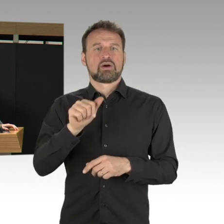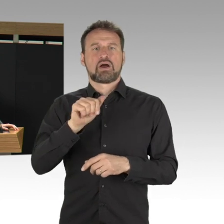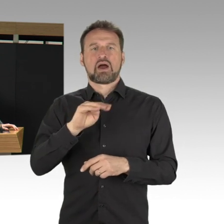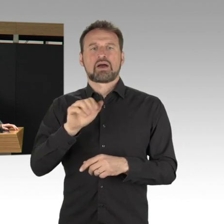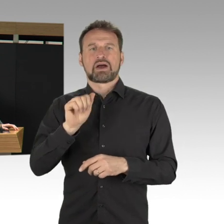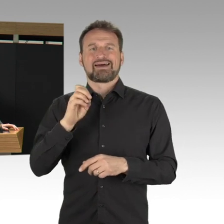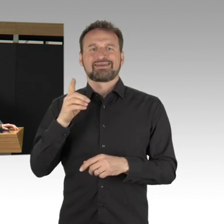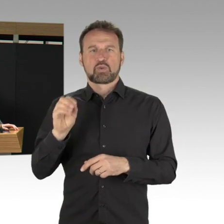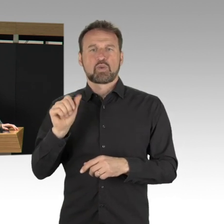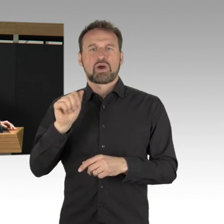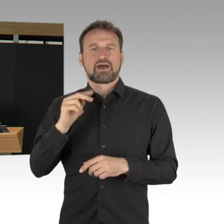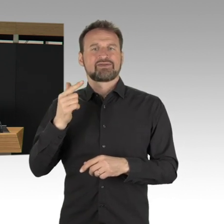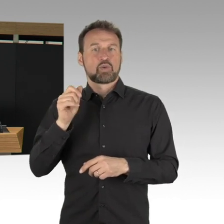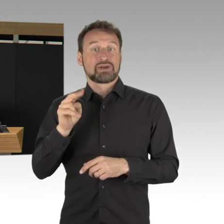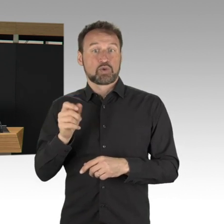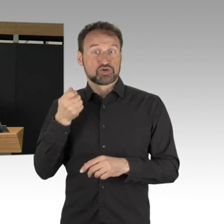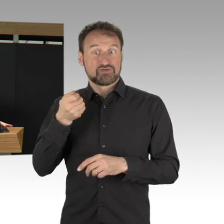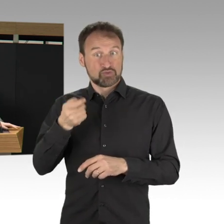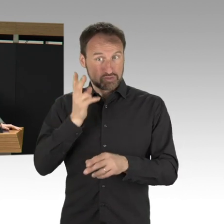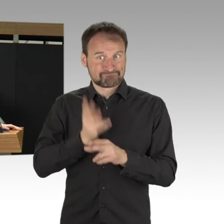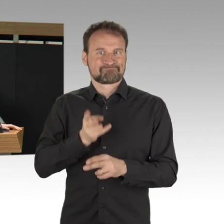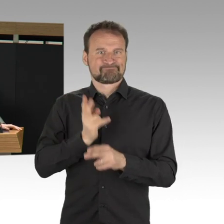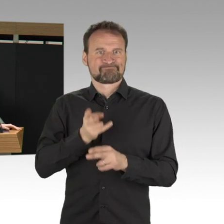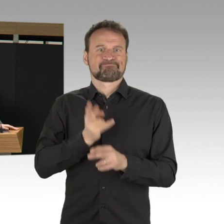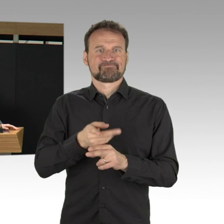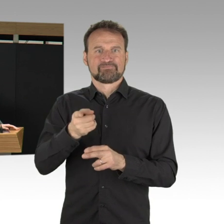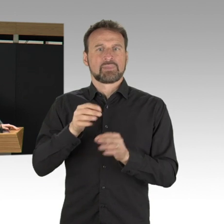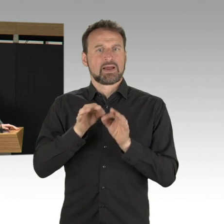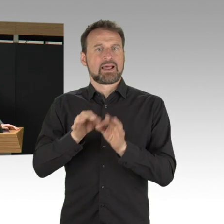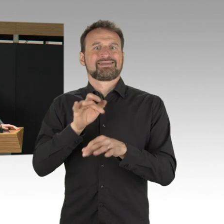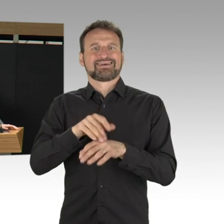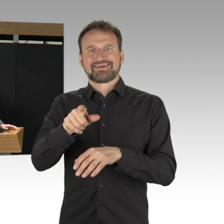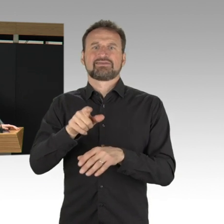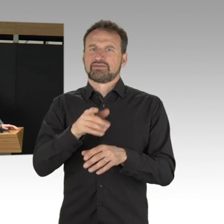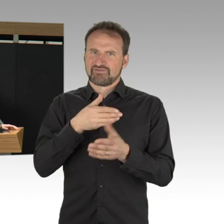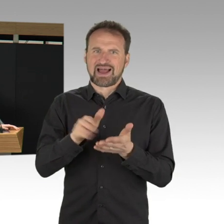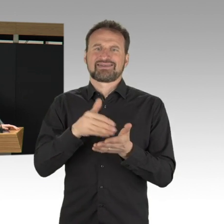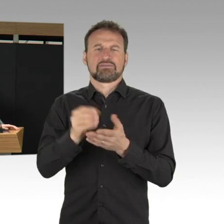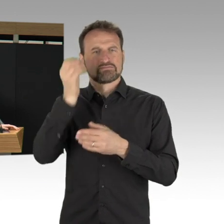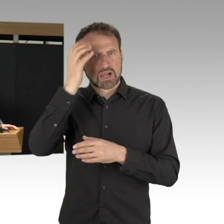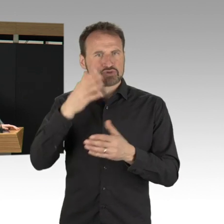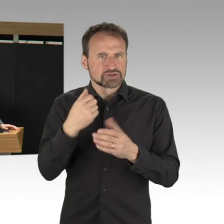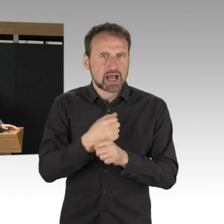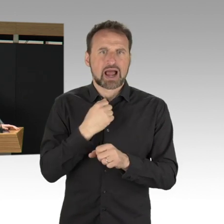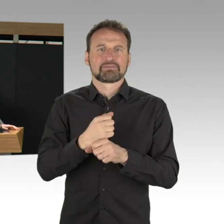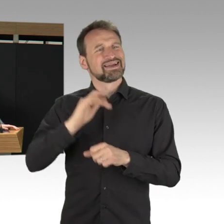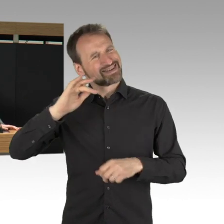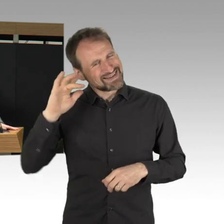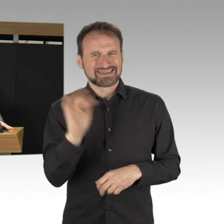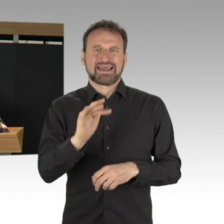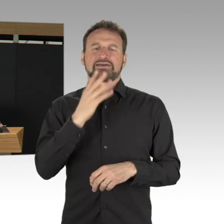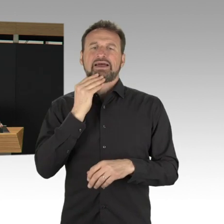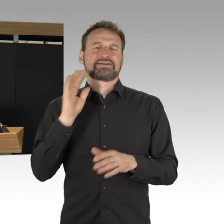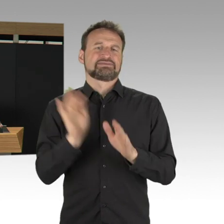und natürlich dem Forum gegen Antisemitismus und für Demokratie. Ich danke euch und Ihnen ganz, ganz herzlich für die